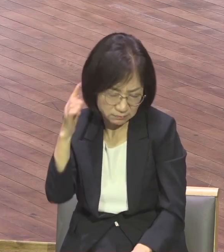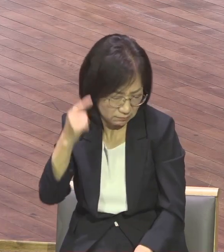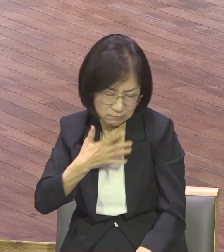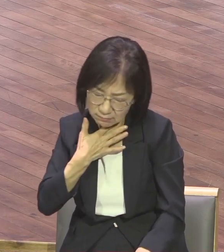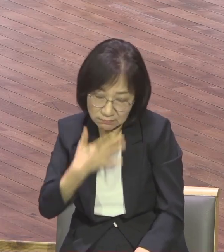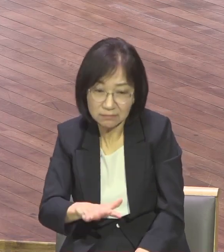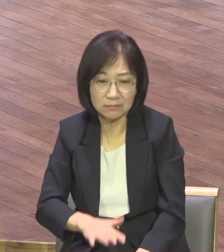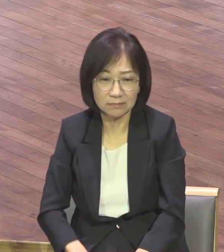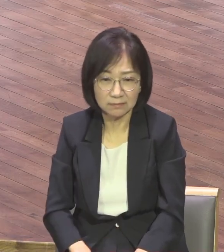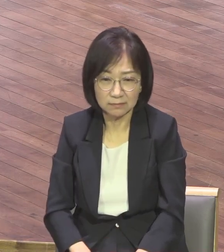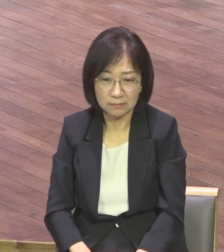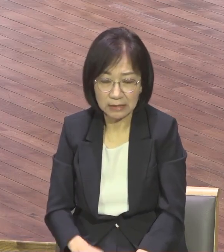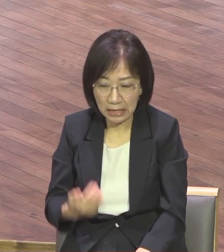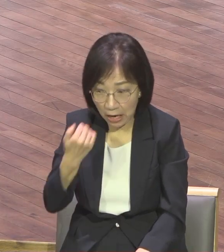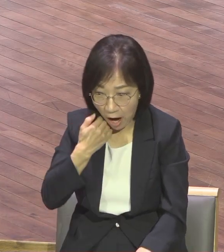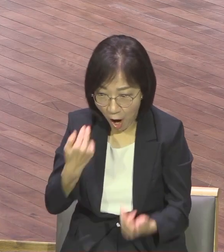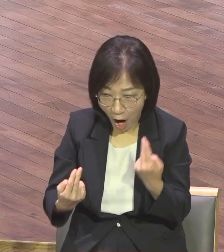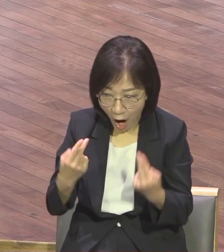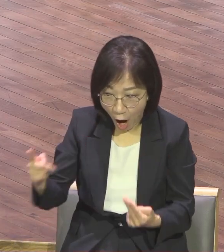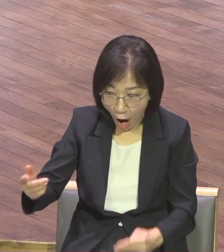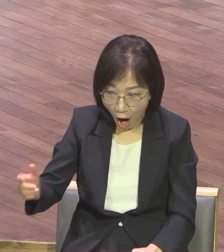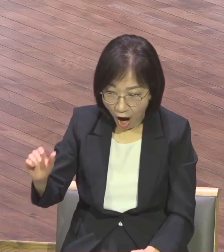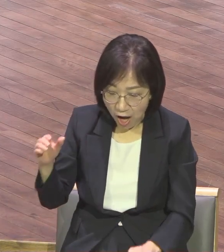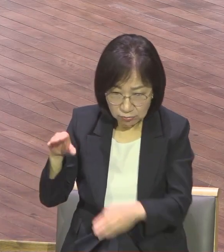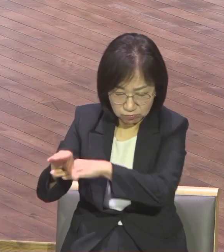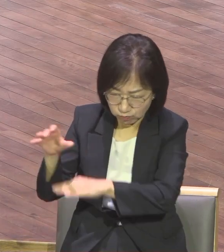너무 감사했어요.